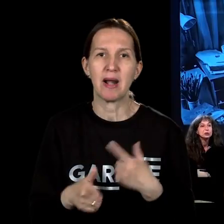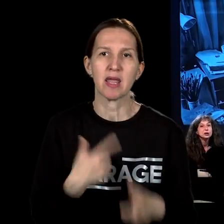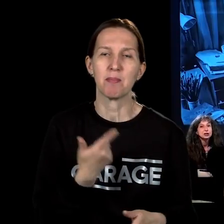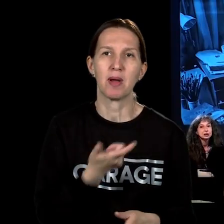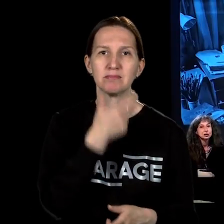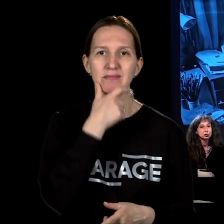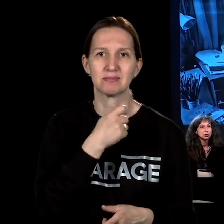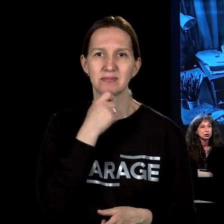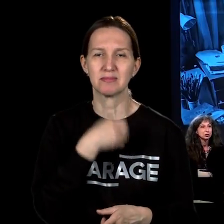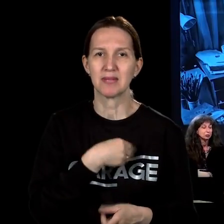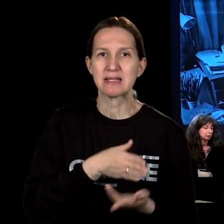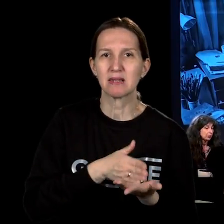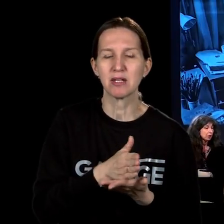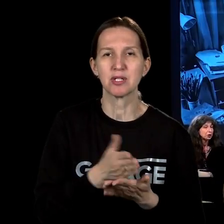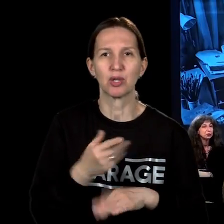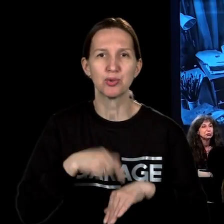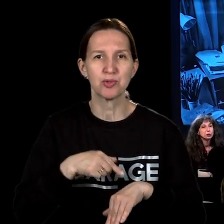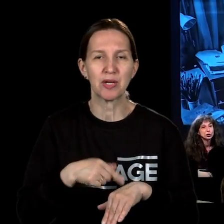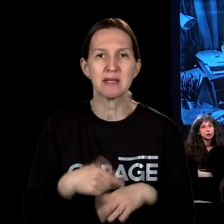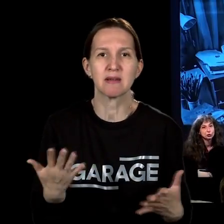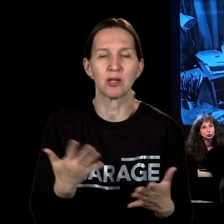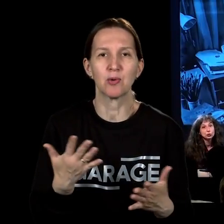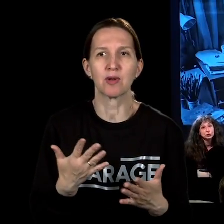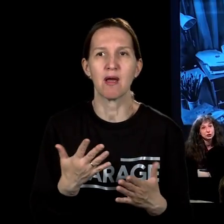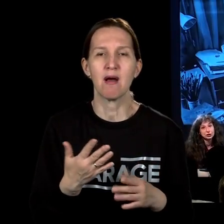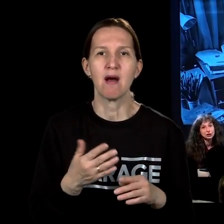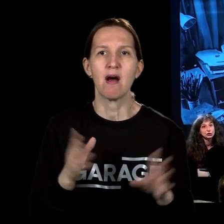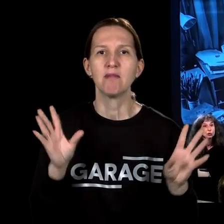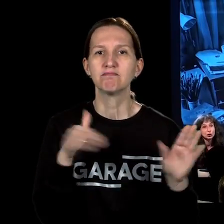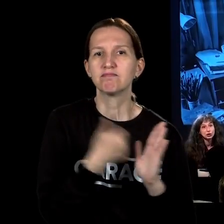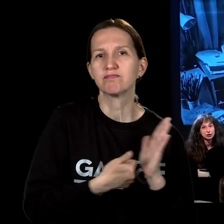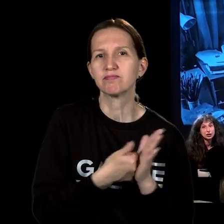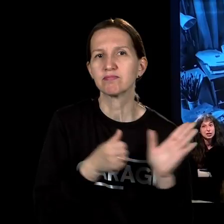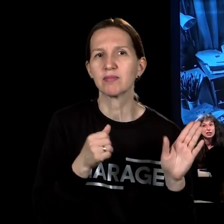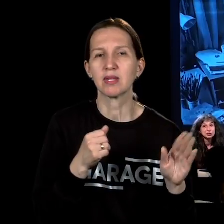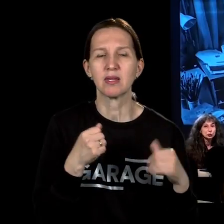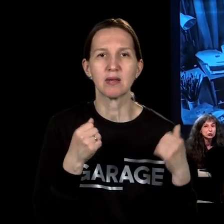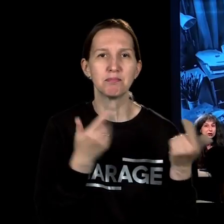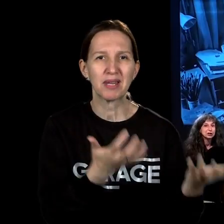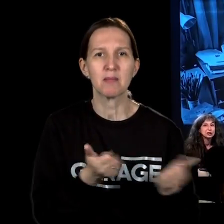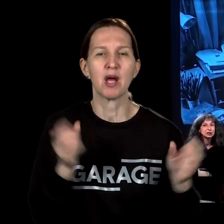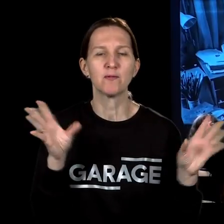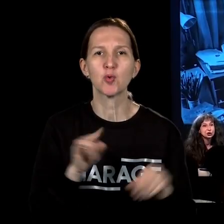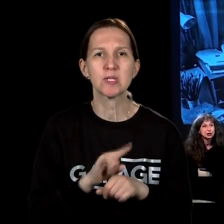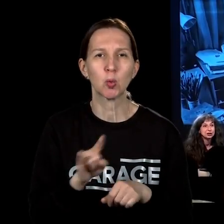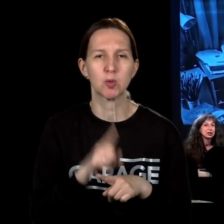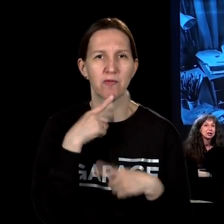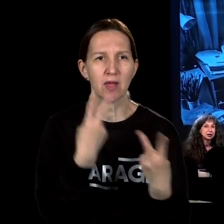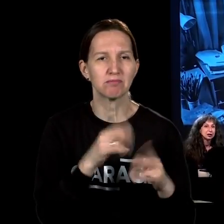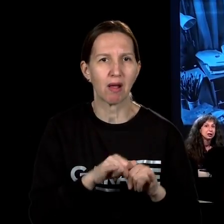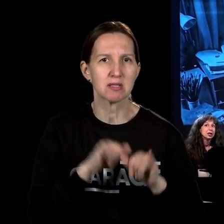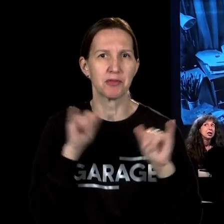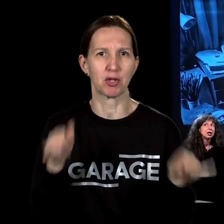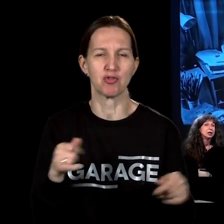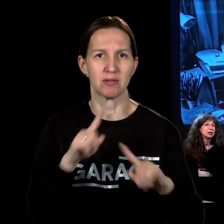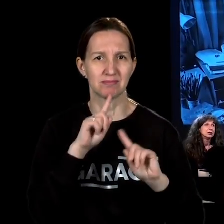говорит, чувствительность, которая прежде всего поощряет все искусственное и ненатуральное. Искусственное, эксцентричное,